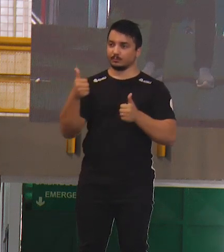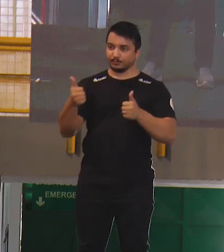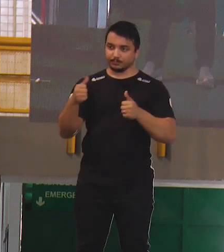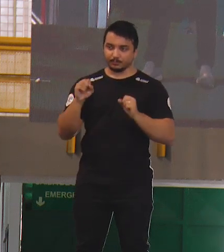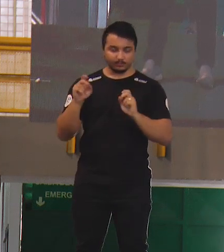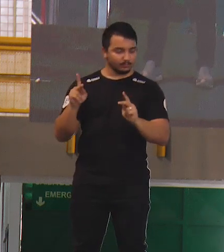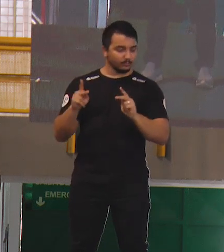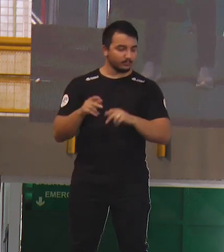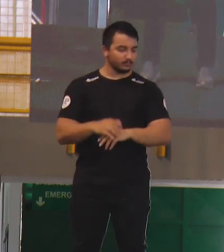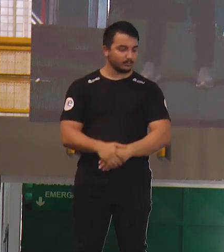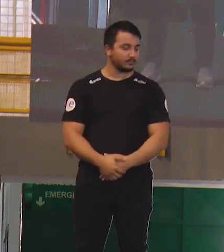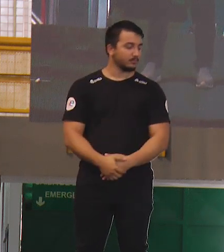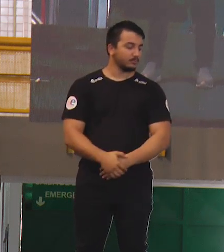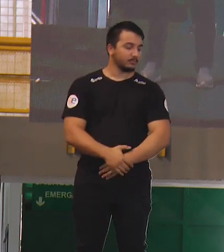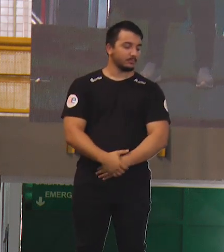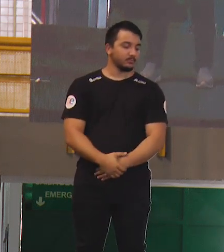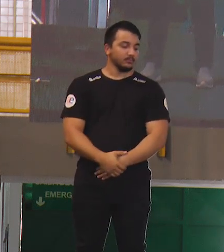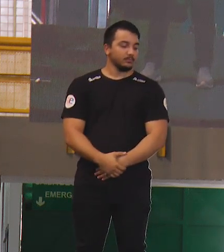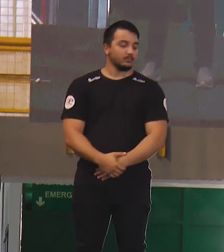bom?